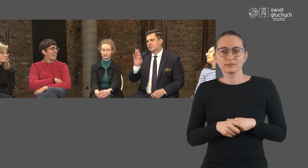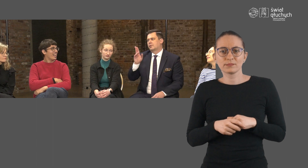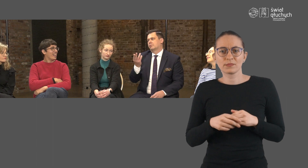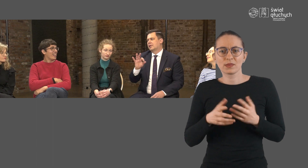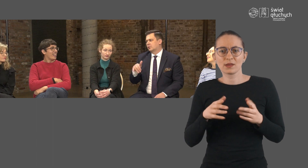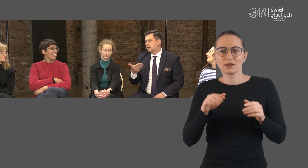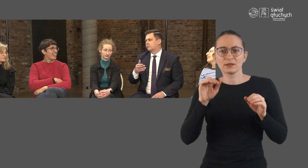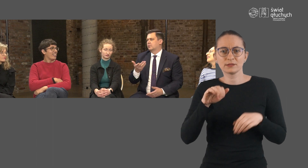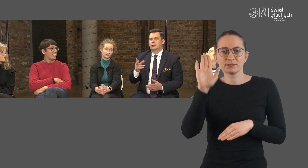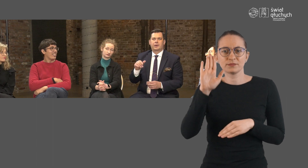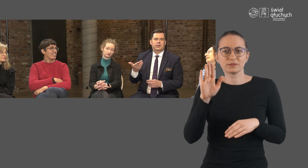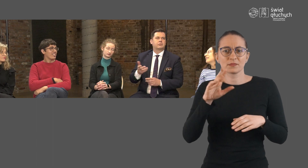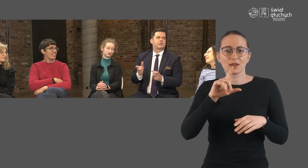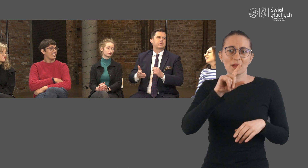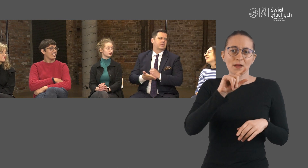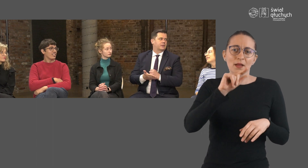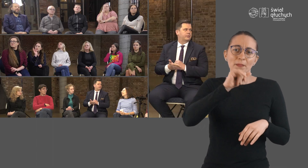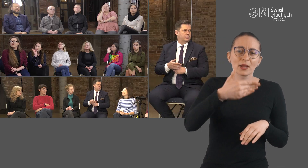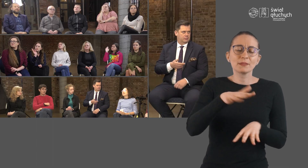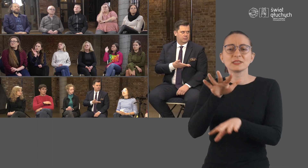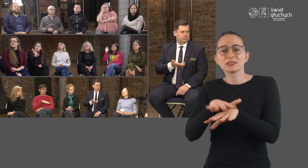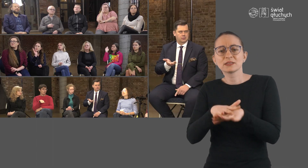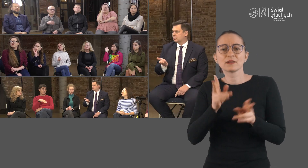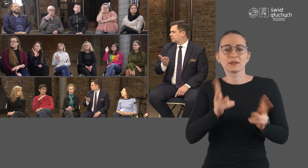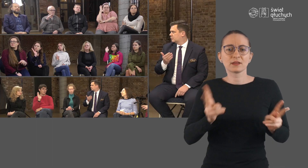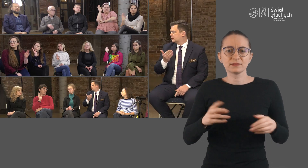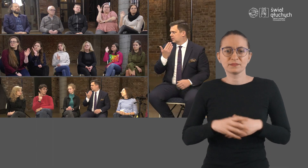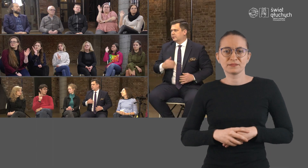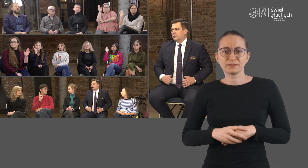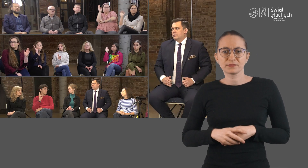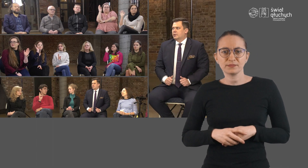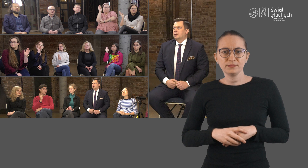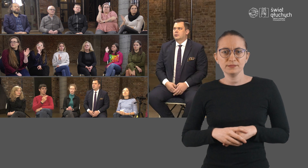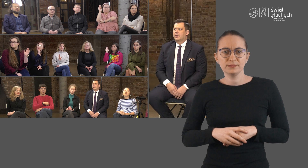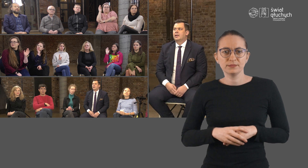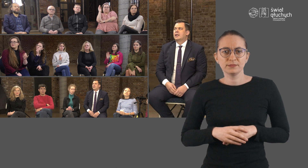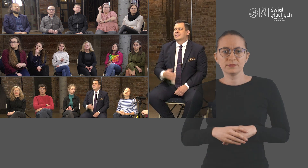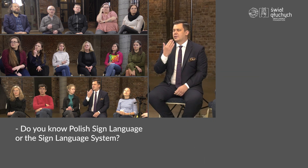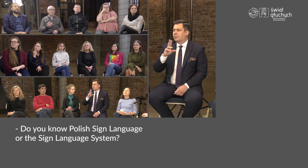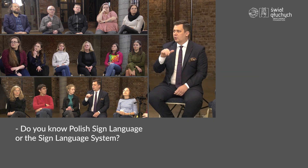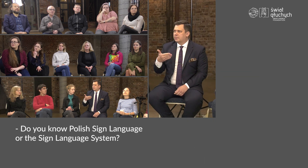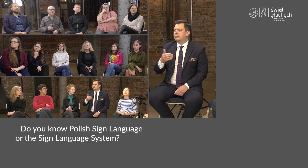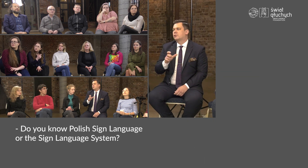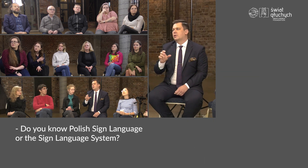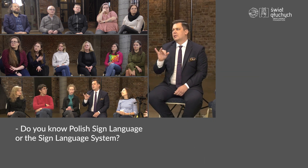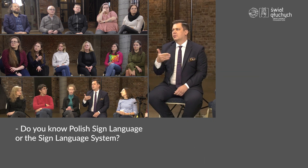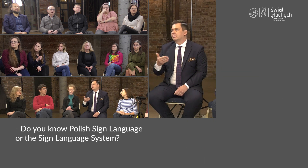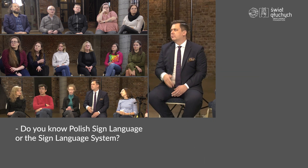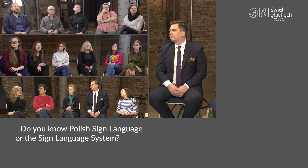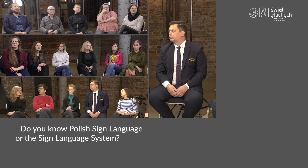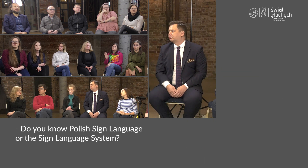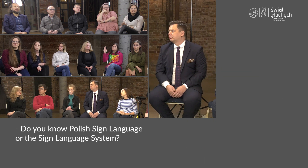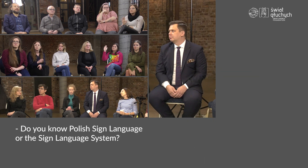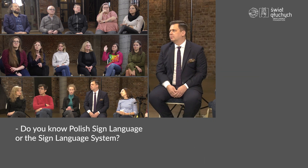Może powiedzieć tam SJM, czy PJM, czy podstawowe? podstawy. Znacie, tak? Dobra. Znacie PJM czy